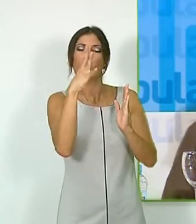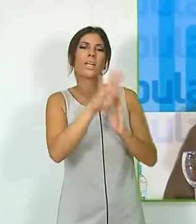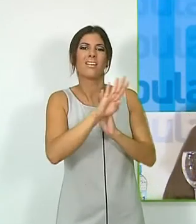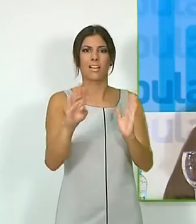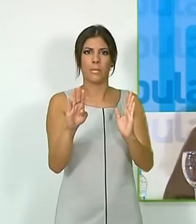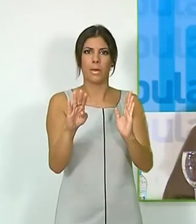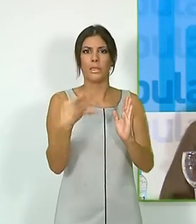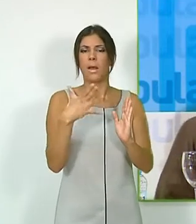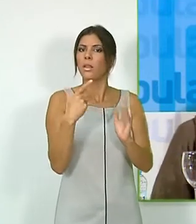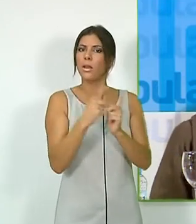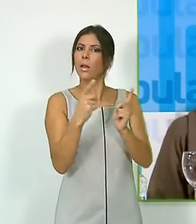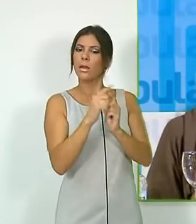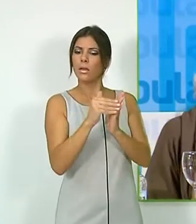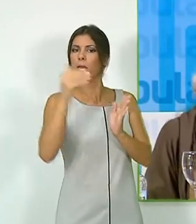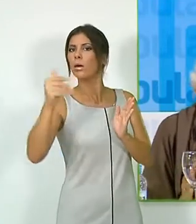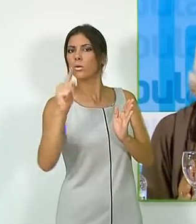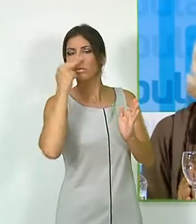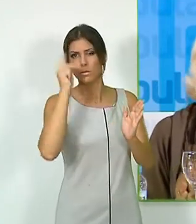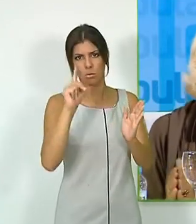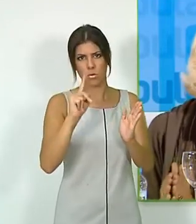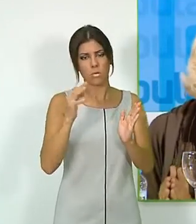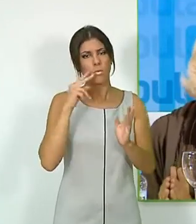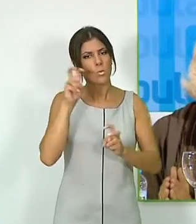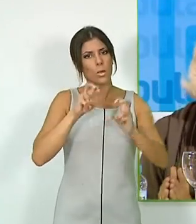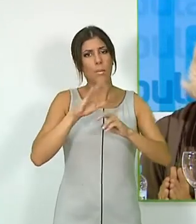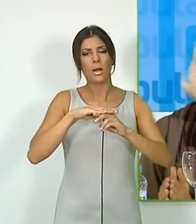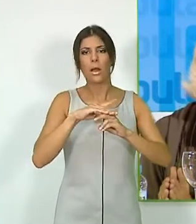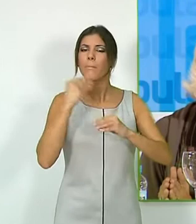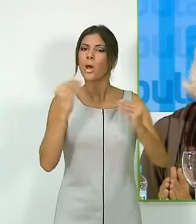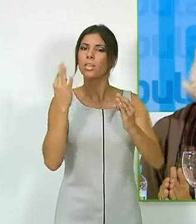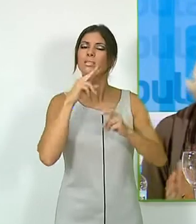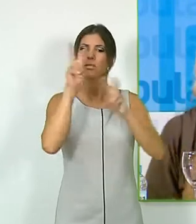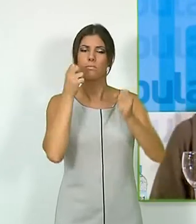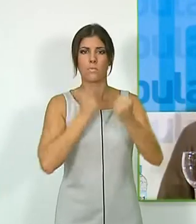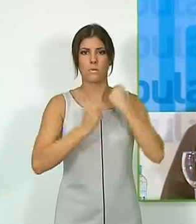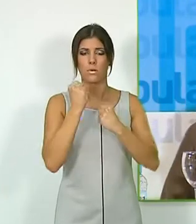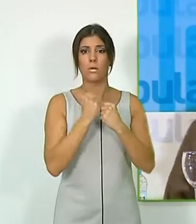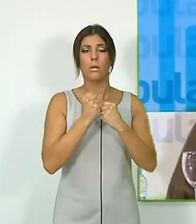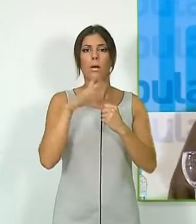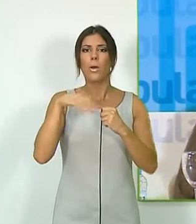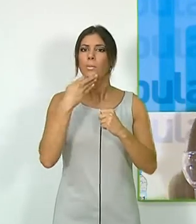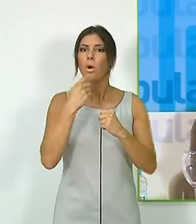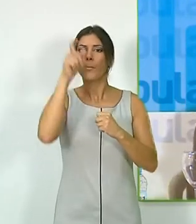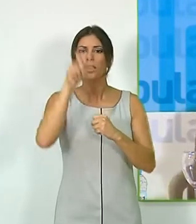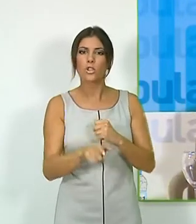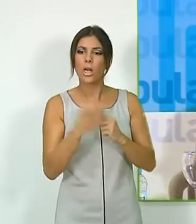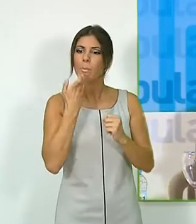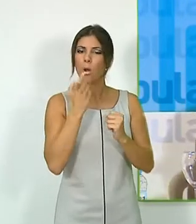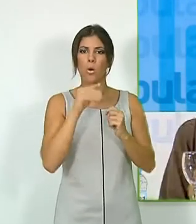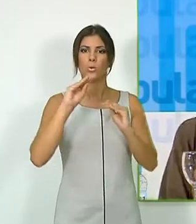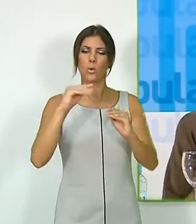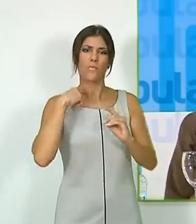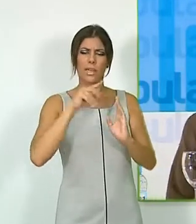menos a 4 años, como si estuviéramos en bonanza económica, porque no podemos llevar a nadie a la